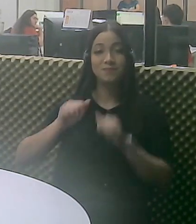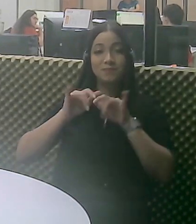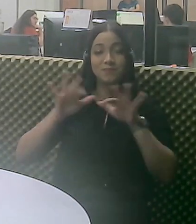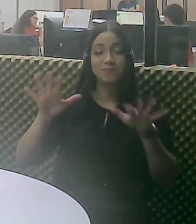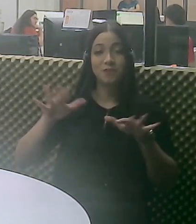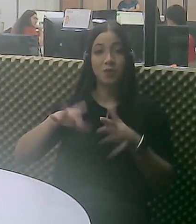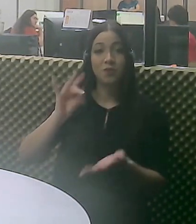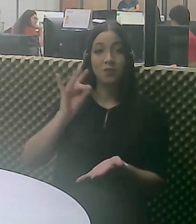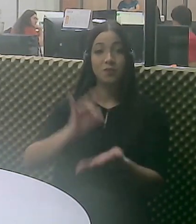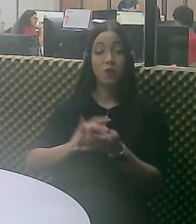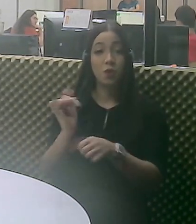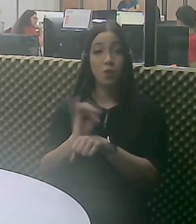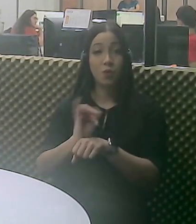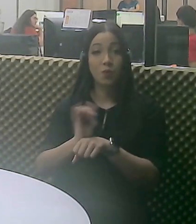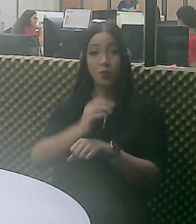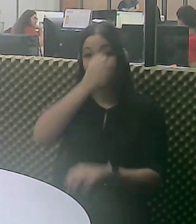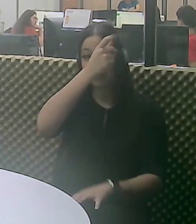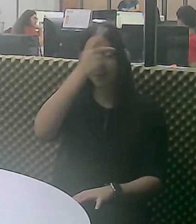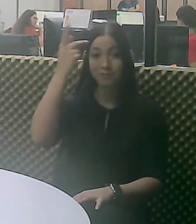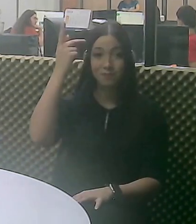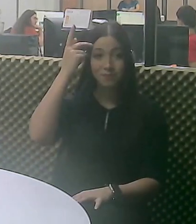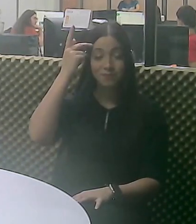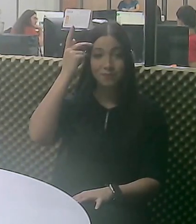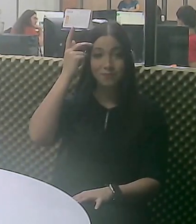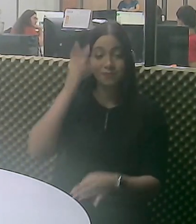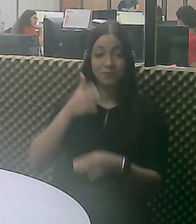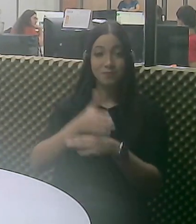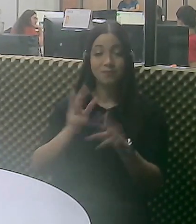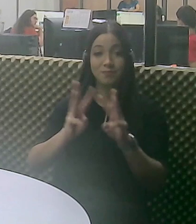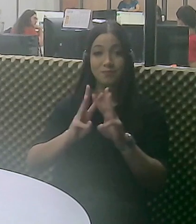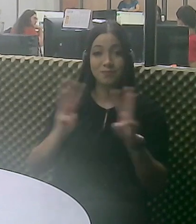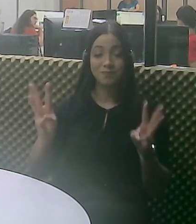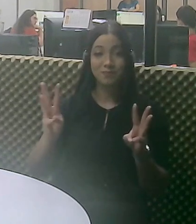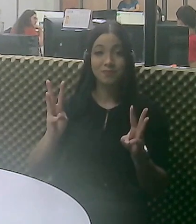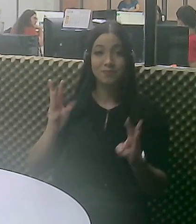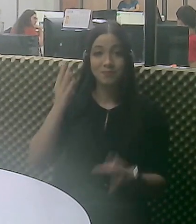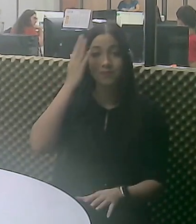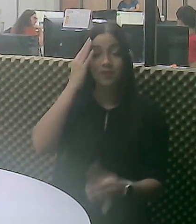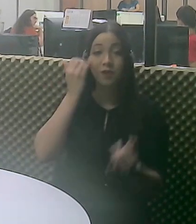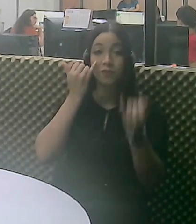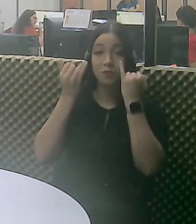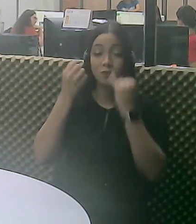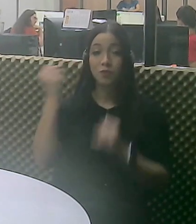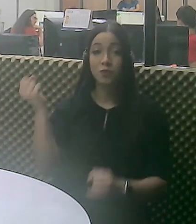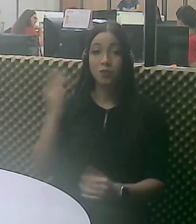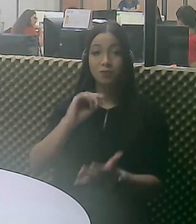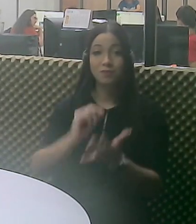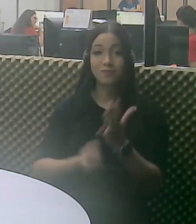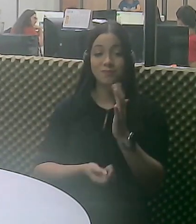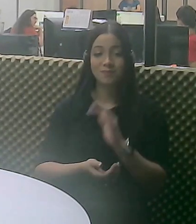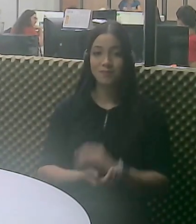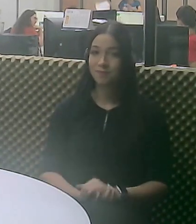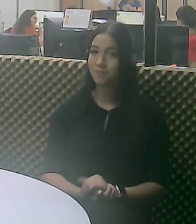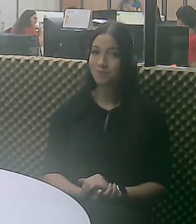perfil oficial do YouTube da Prefeitura. Acesse o portal e saiba mais como se inscrever.